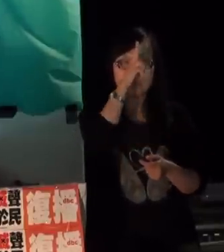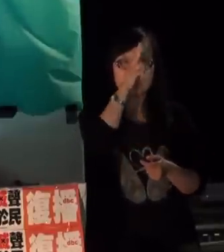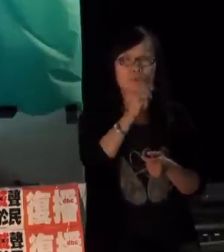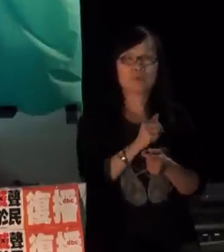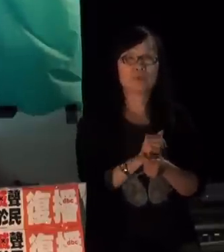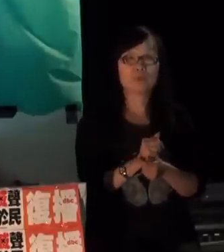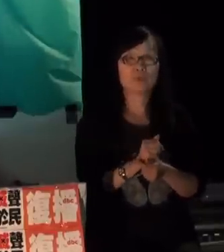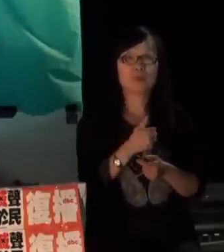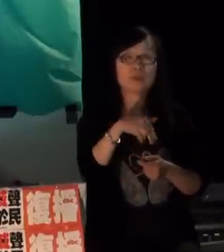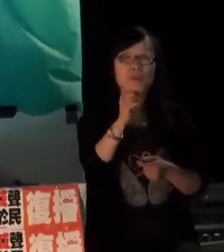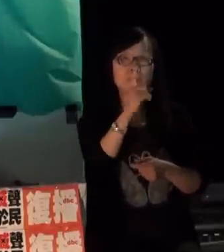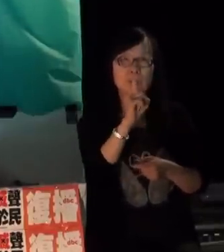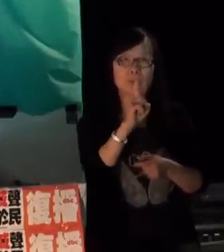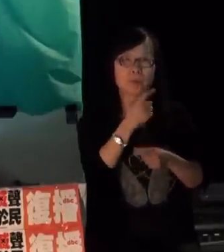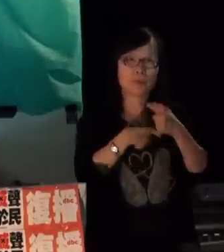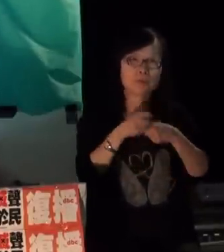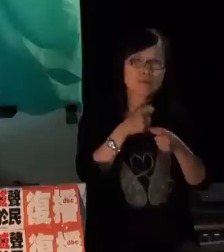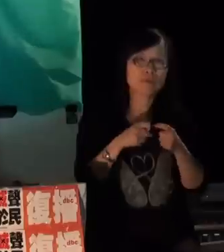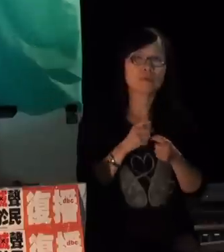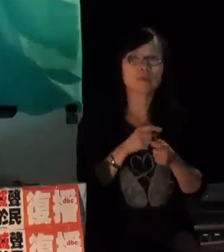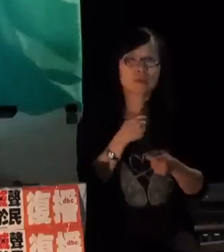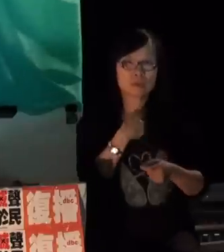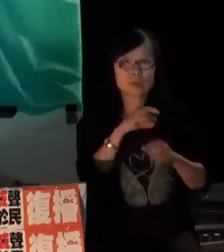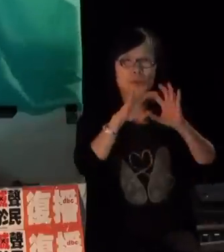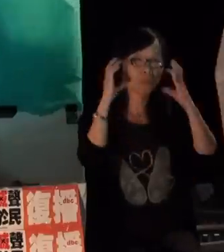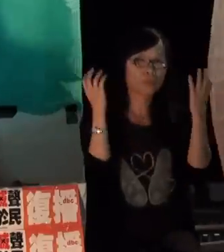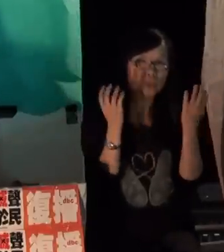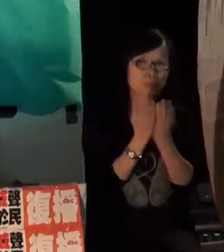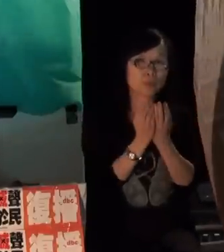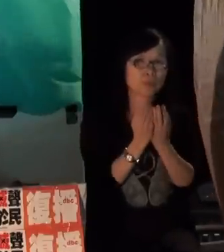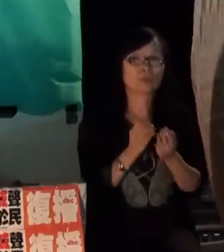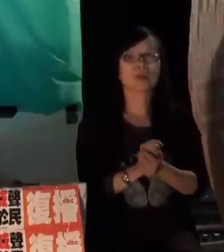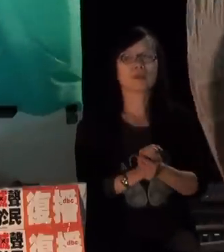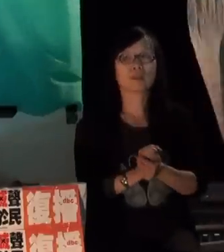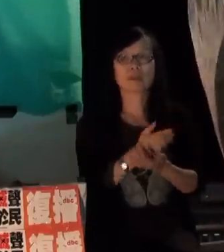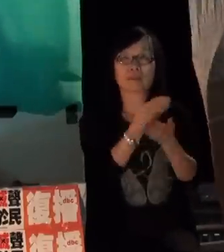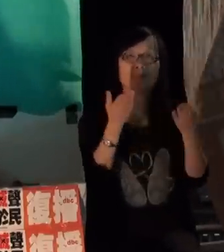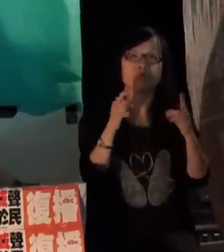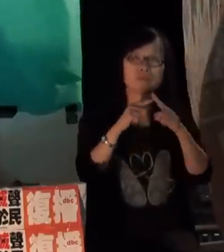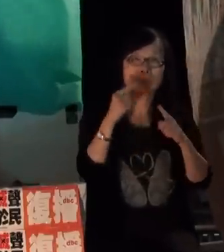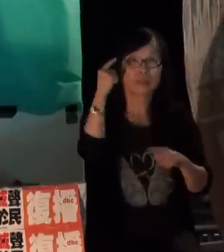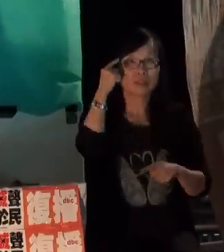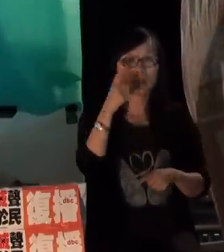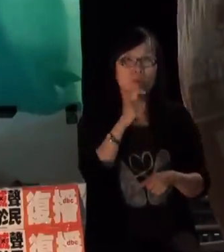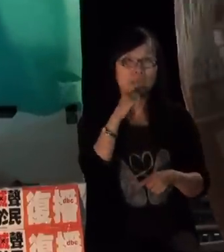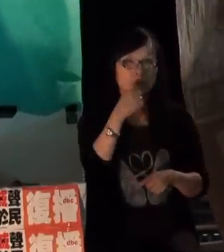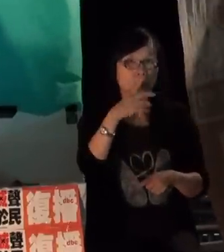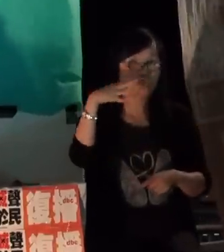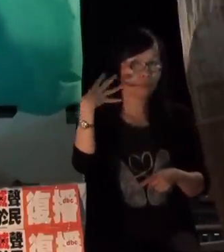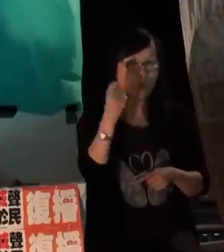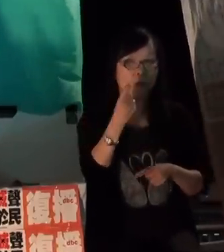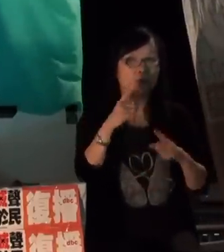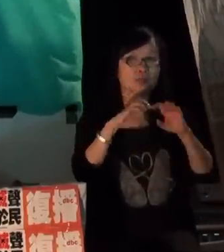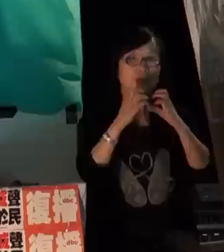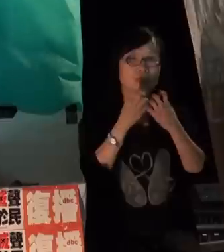去點樣運用嗰個大氣頻譜，全部都係同公家有關嘅嘢。而其中只有一個機構係有公權力嘅，就